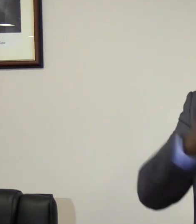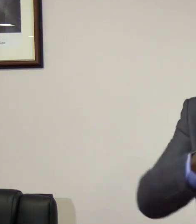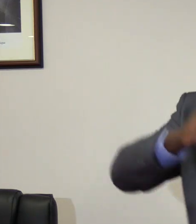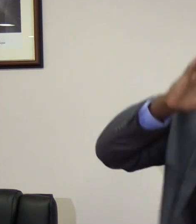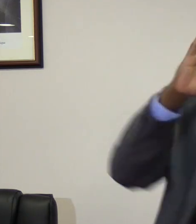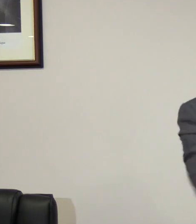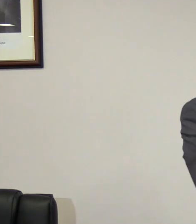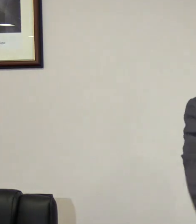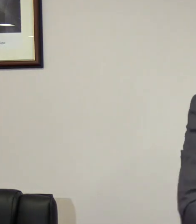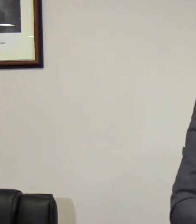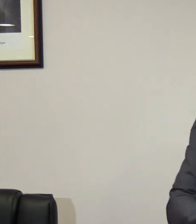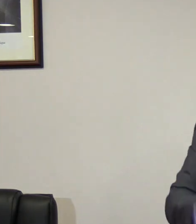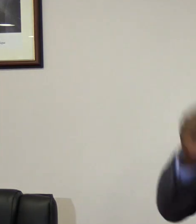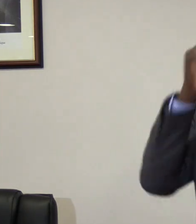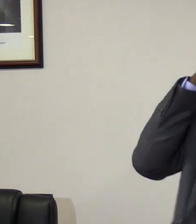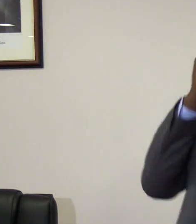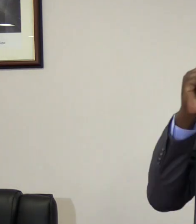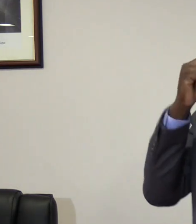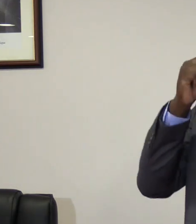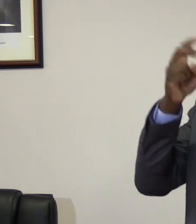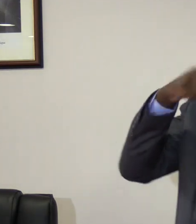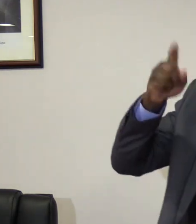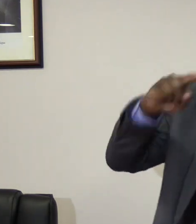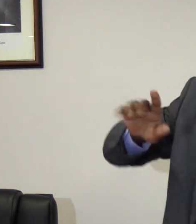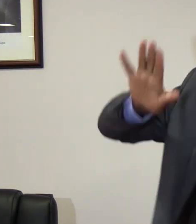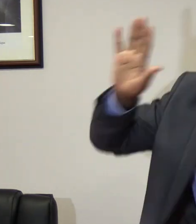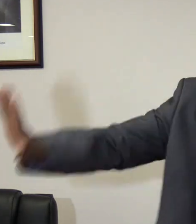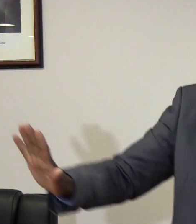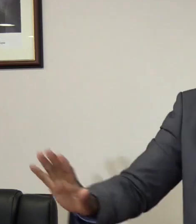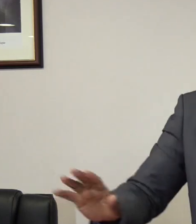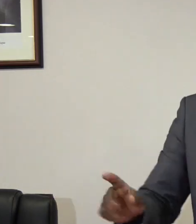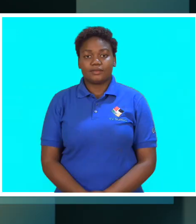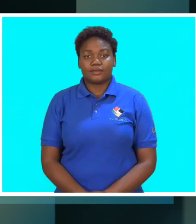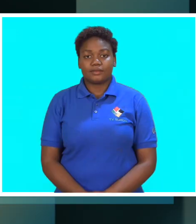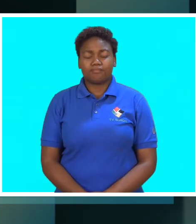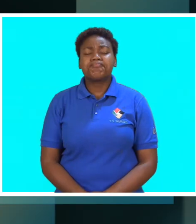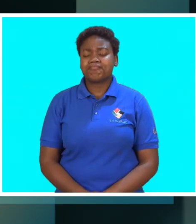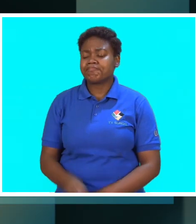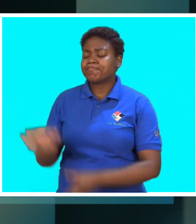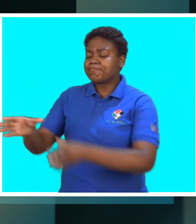de sinais e os ouvintes a língua oral.